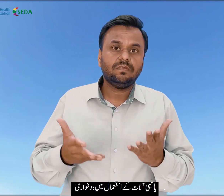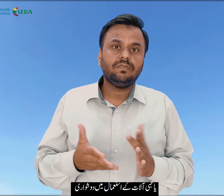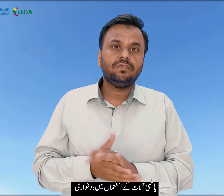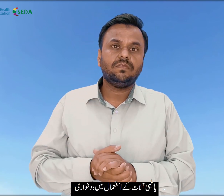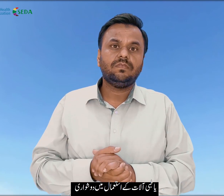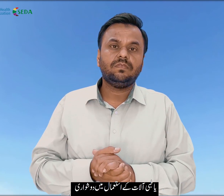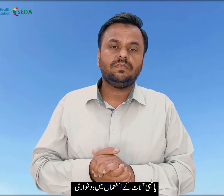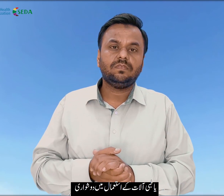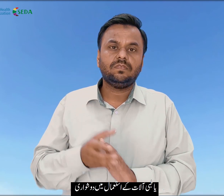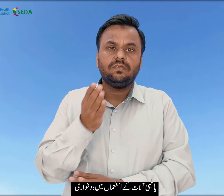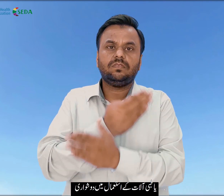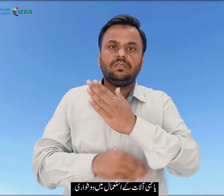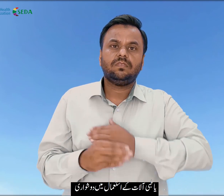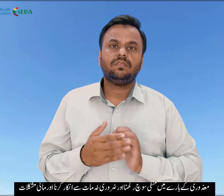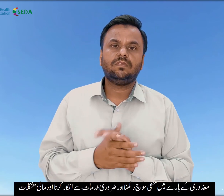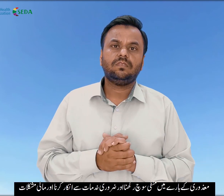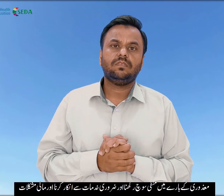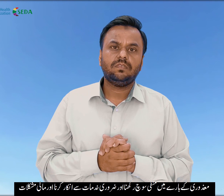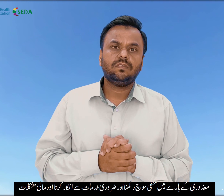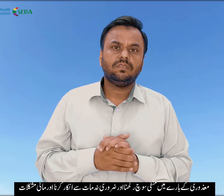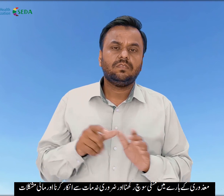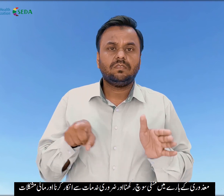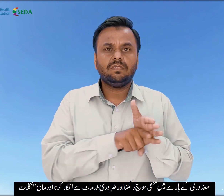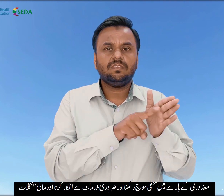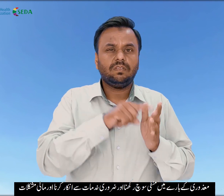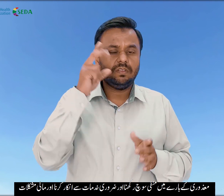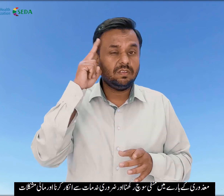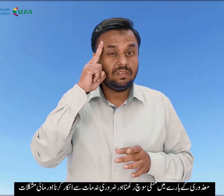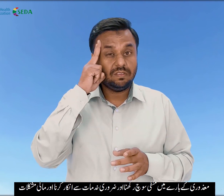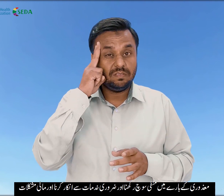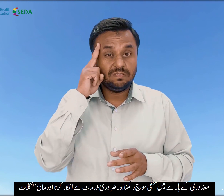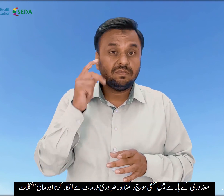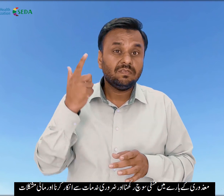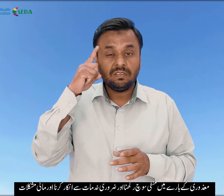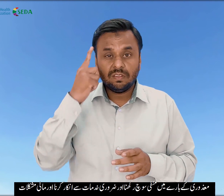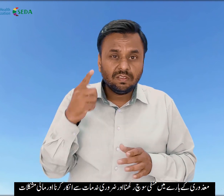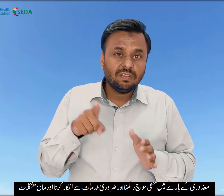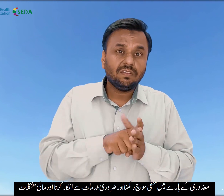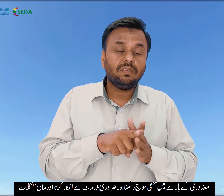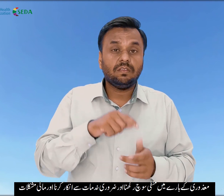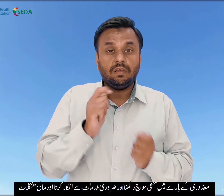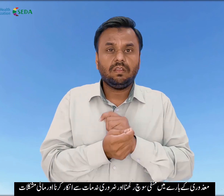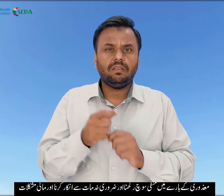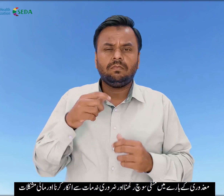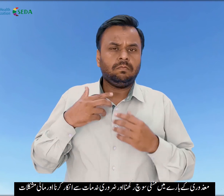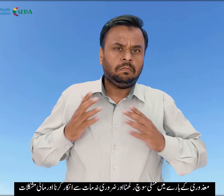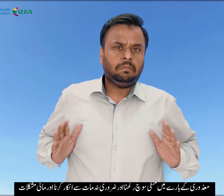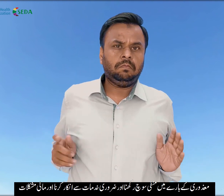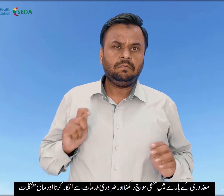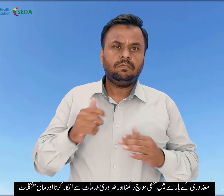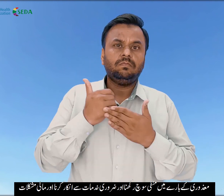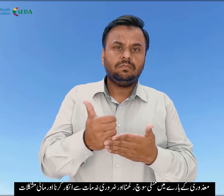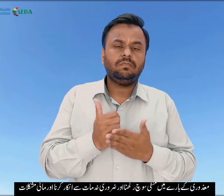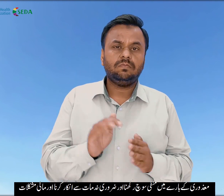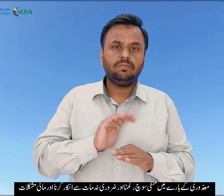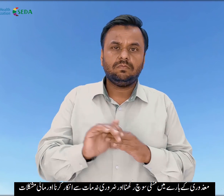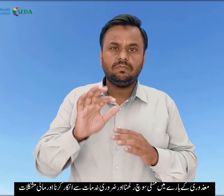دشواری۔ معذوری کے بارے میں منفی سوچ رکھنا اور ضروری خدمات سے انکار کرنا اور